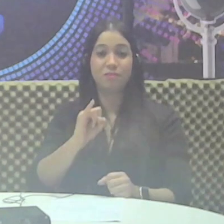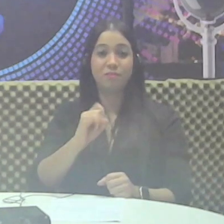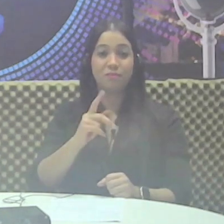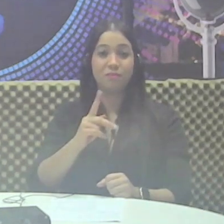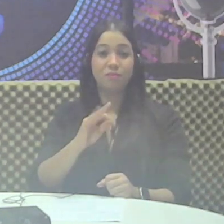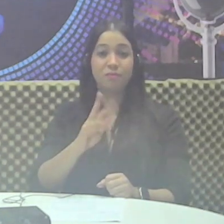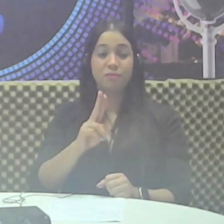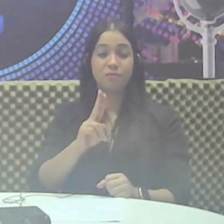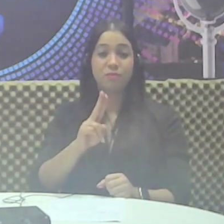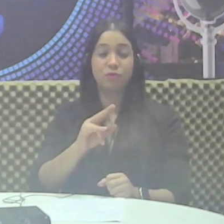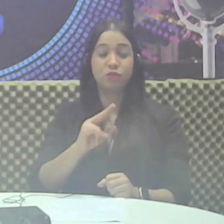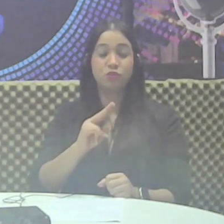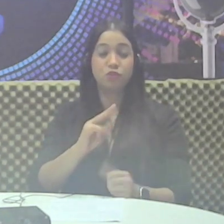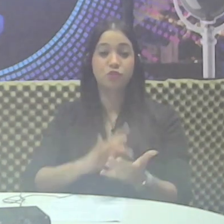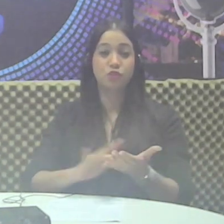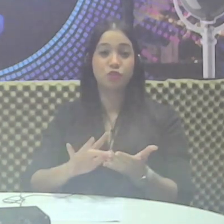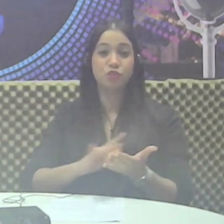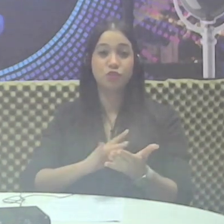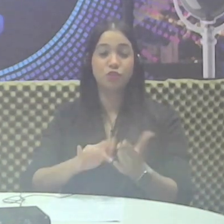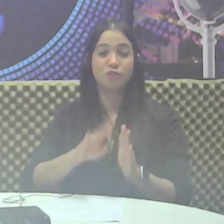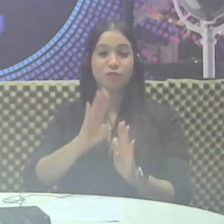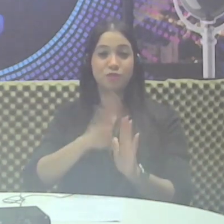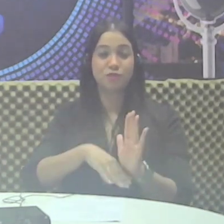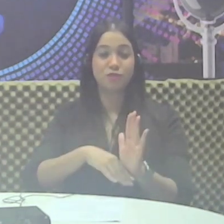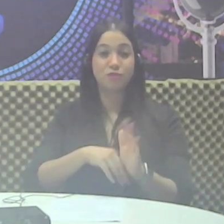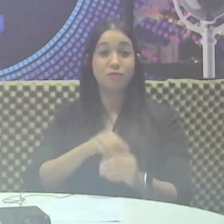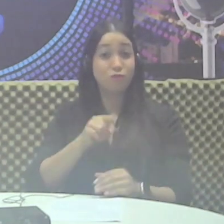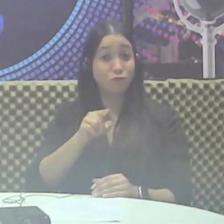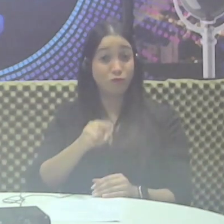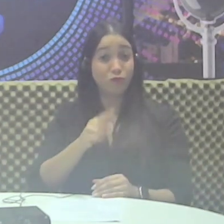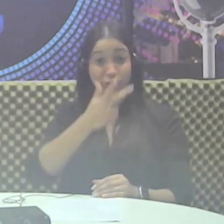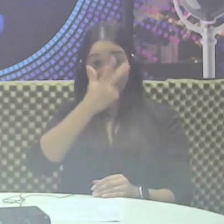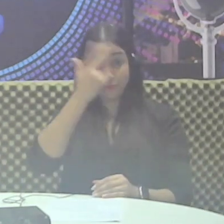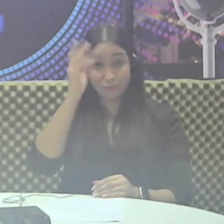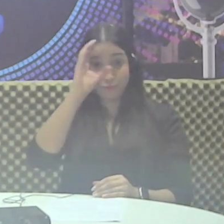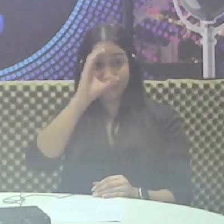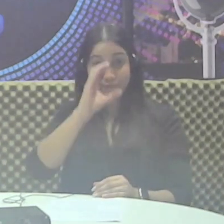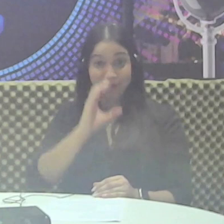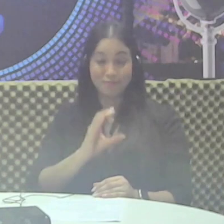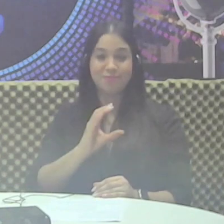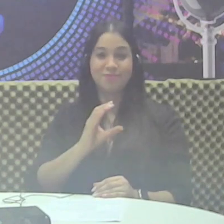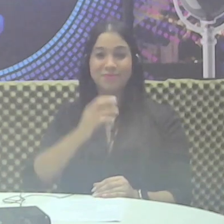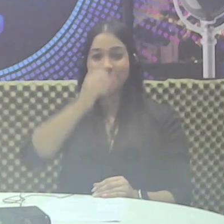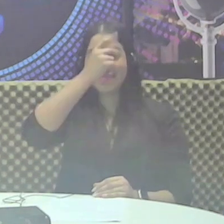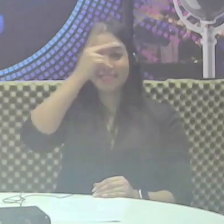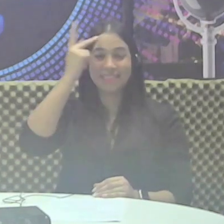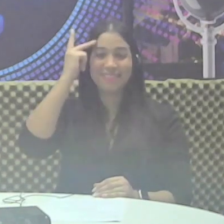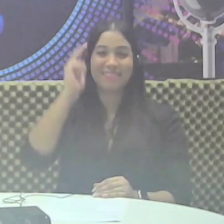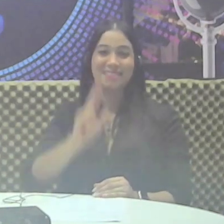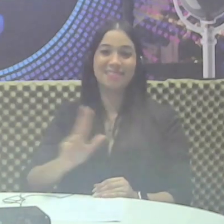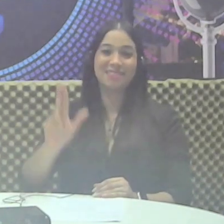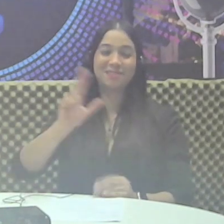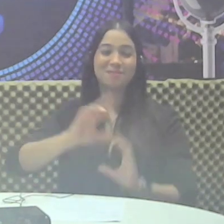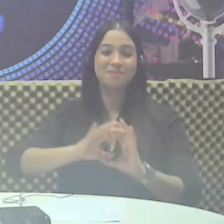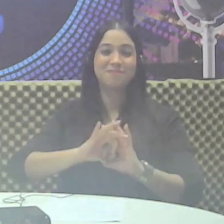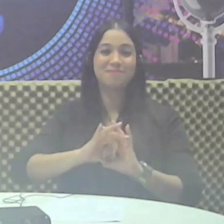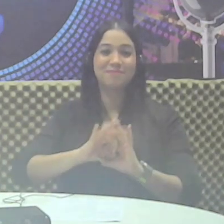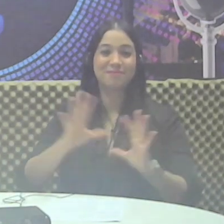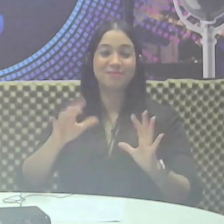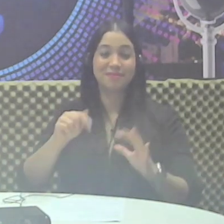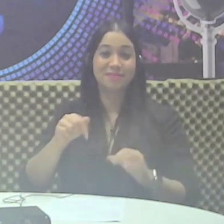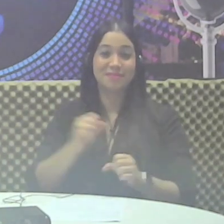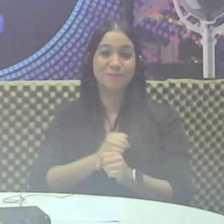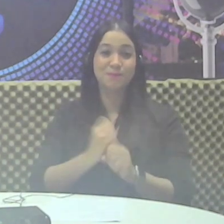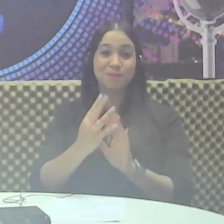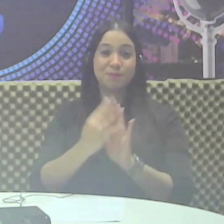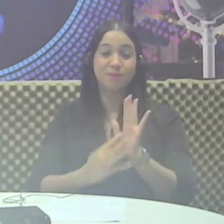e obter descontos continuam disponíveis para você, contribuinte. A Prefeitura de Uberlândia disponibilizou neste ano uma tabela